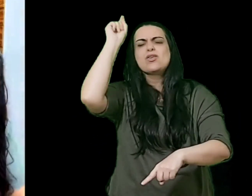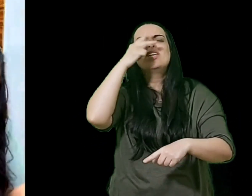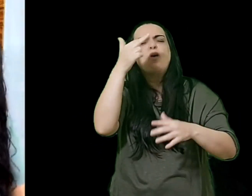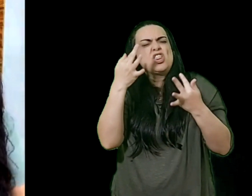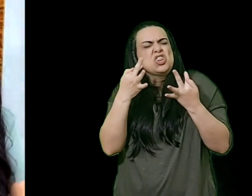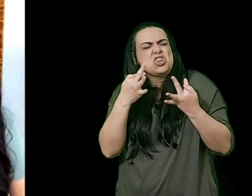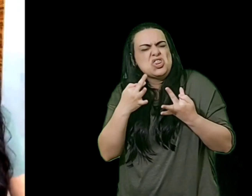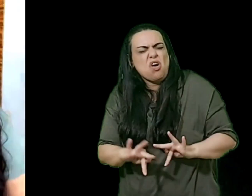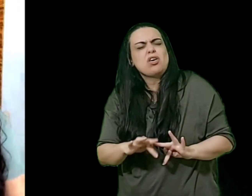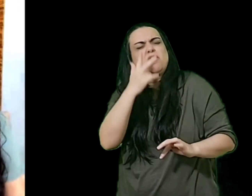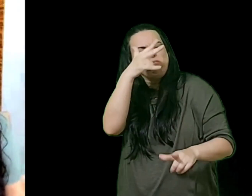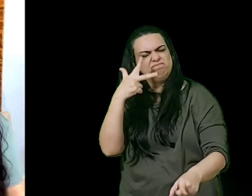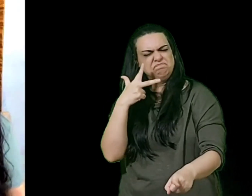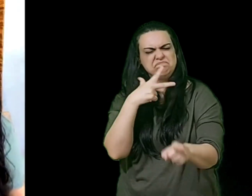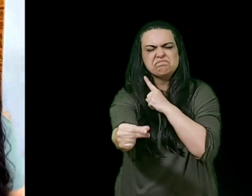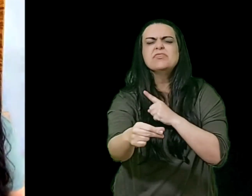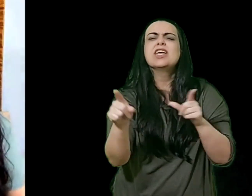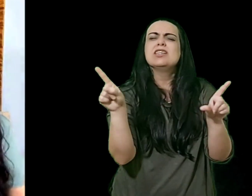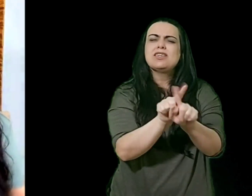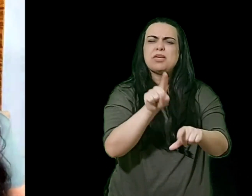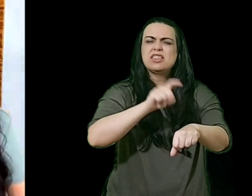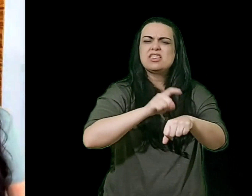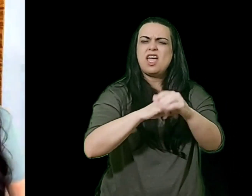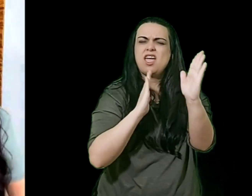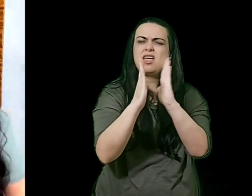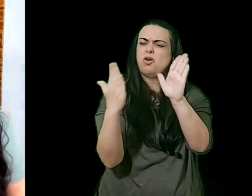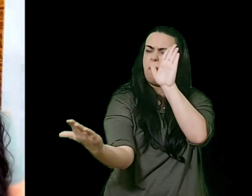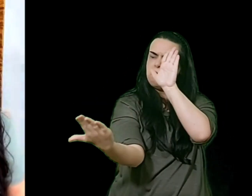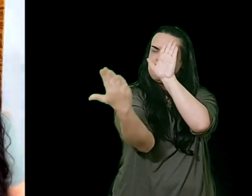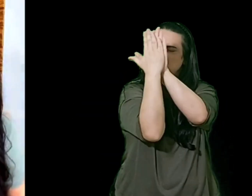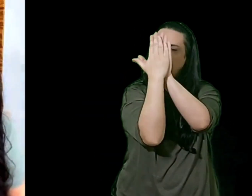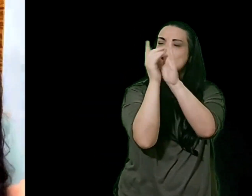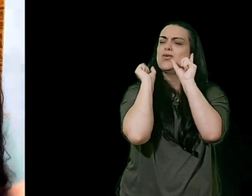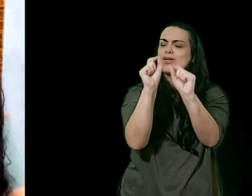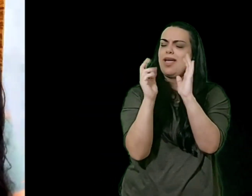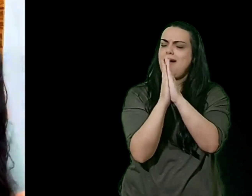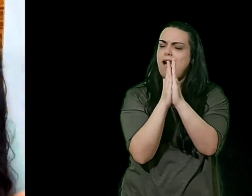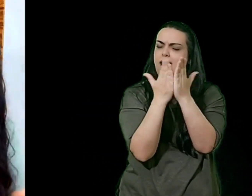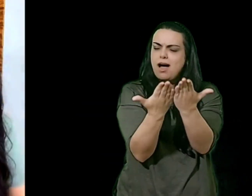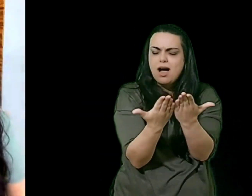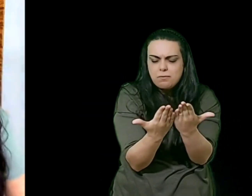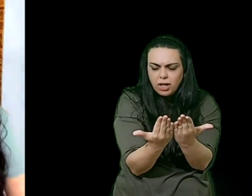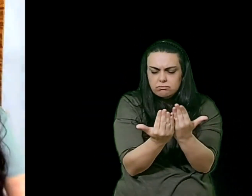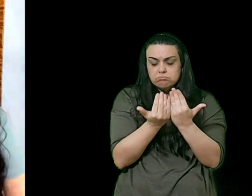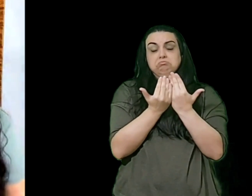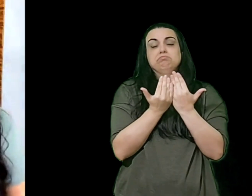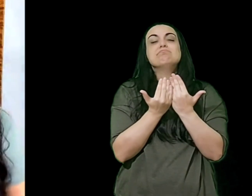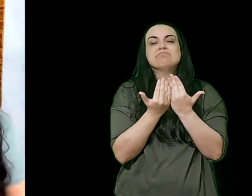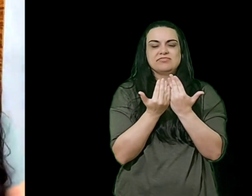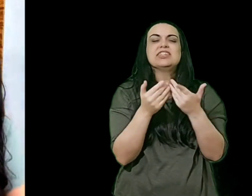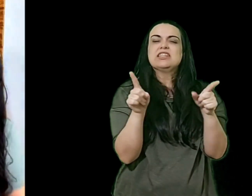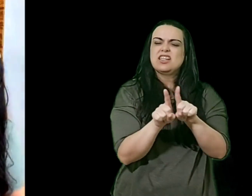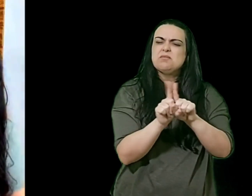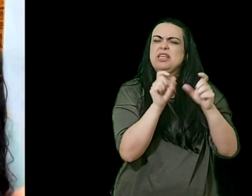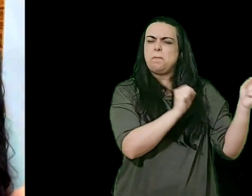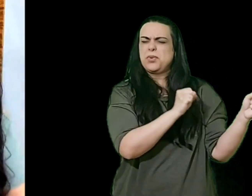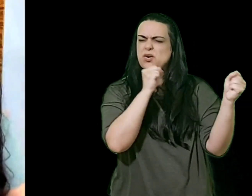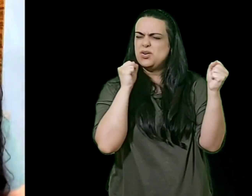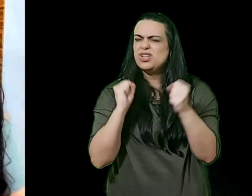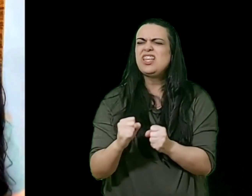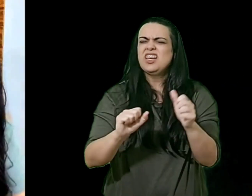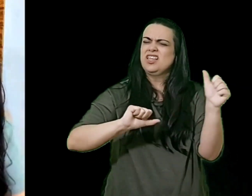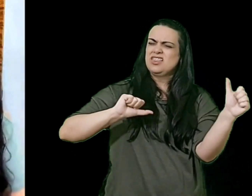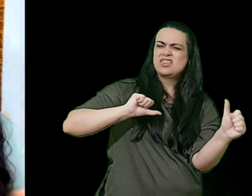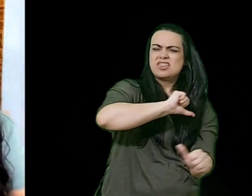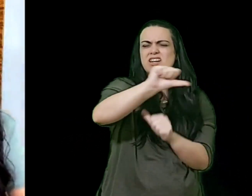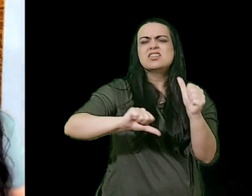superação dessa dor, no final desse tempo de confronto, desse tempo onde a tua palavra vai ser ministrada para que haja poder, para